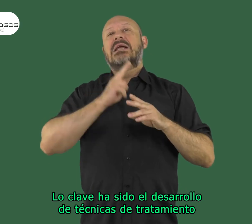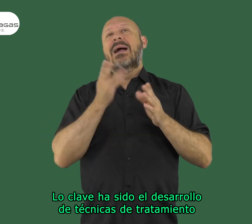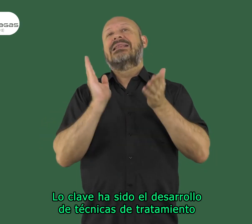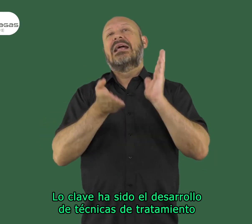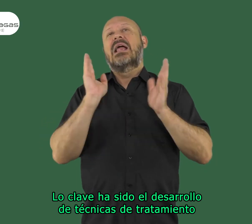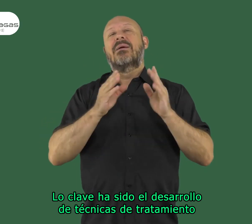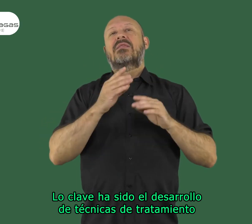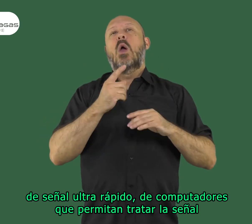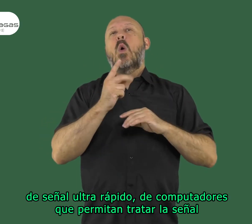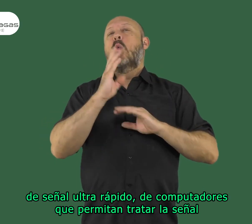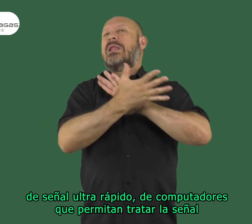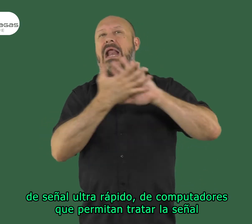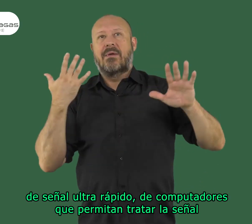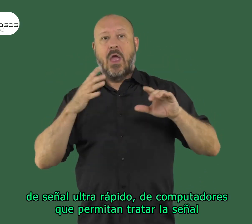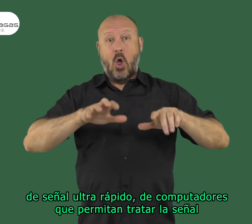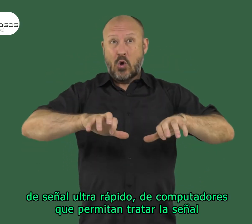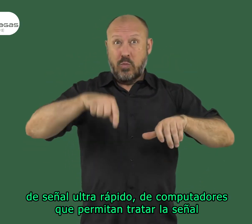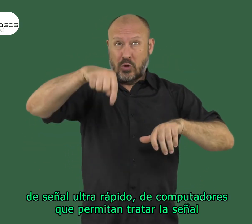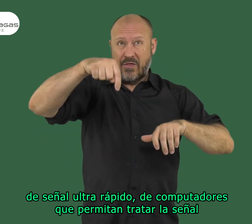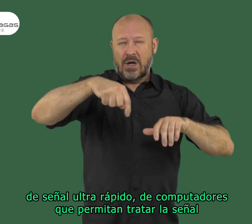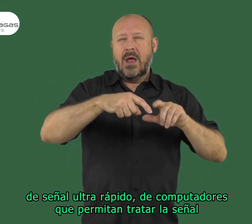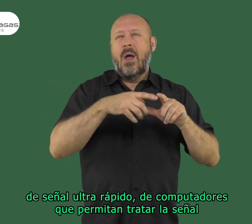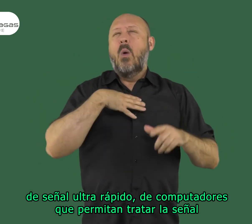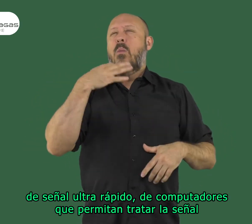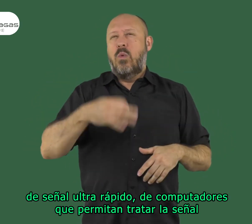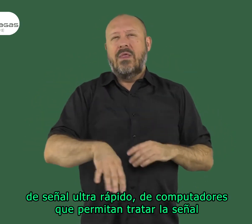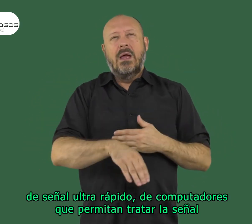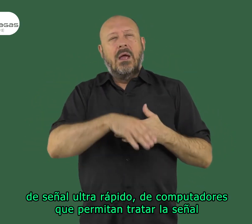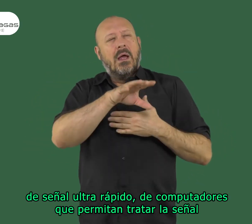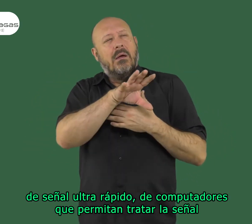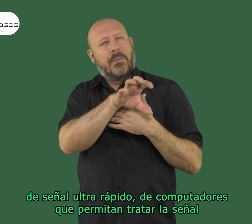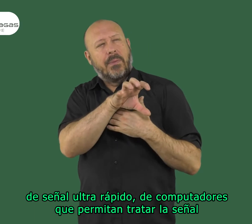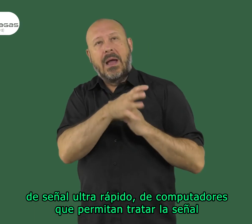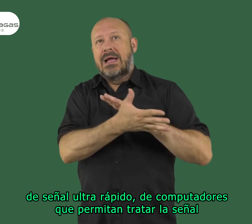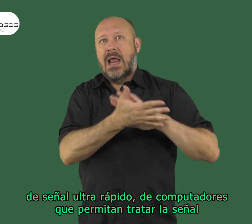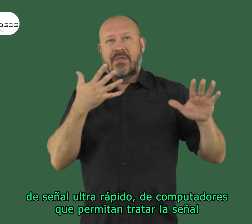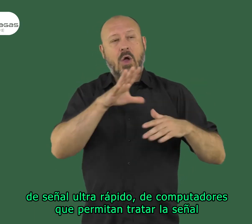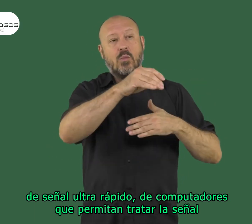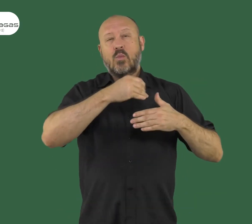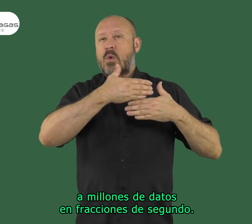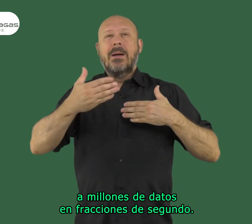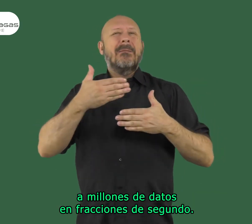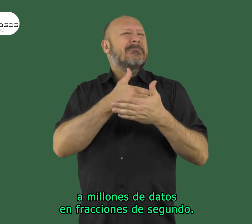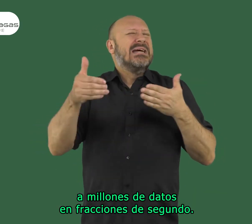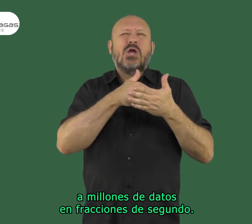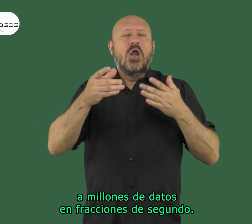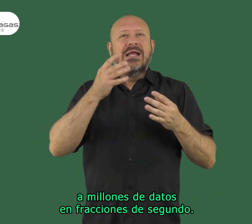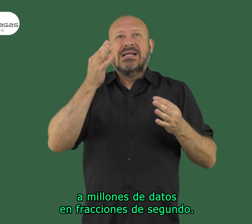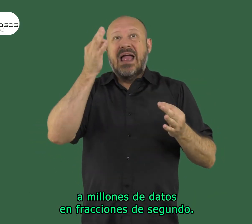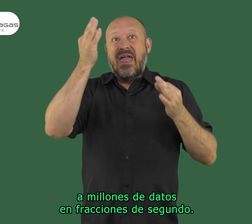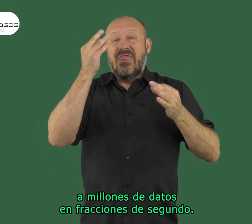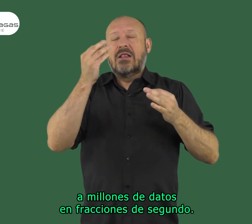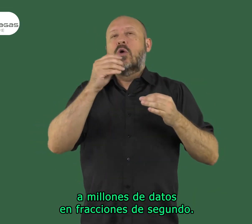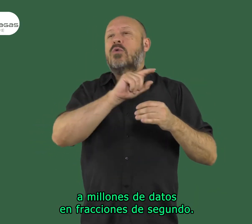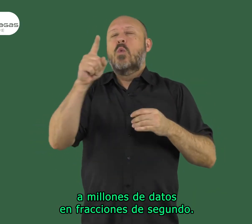de técnicas de tratamiento de señal ultra rápido, de computadores que permitan tratar la señal a